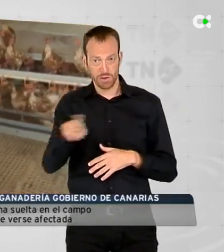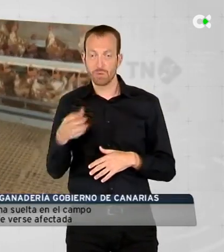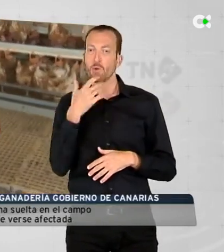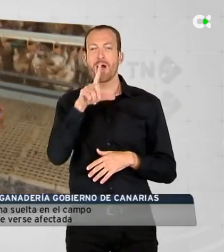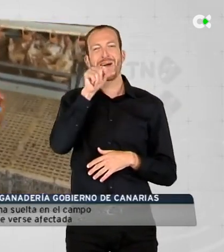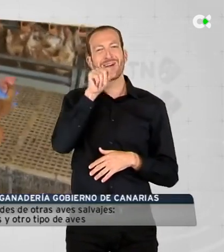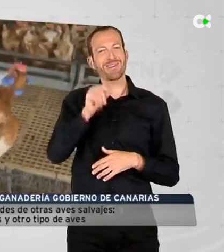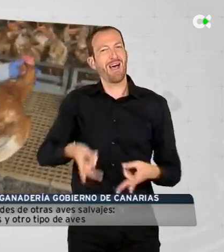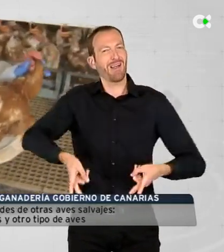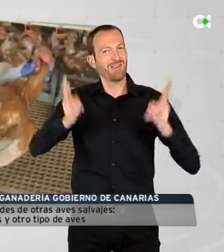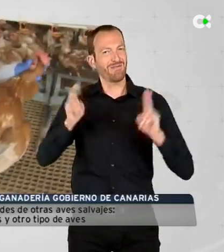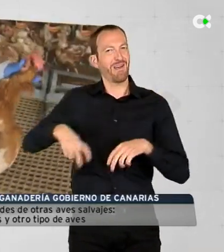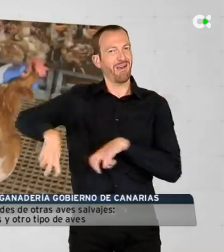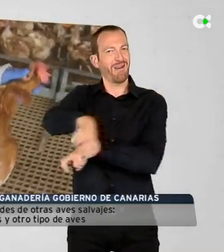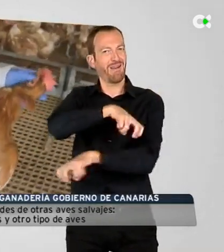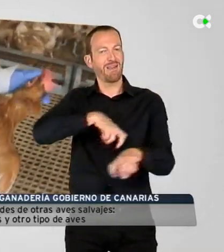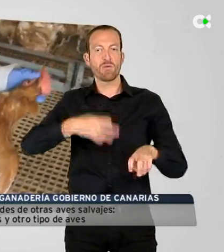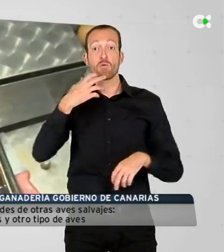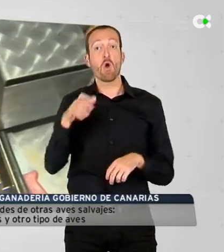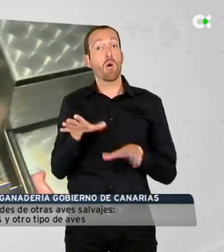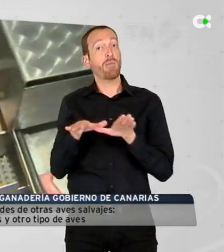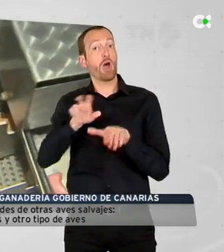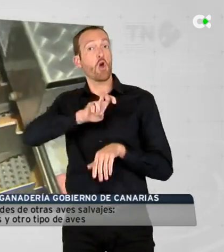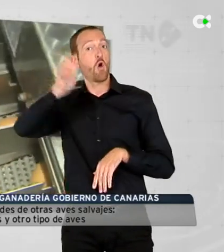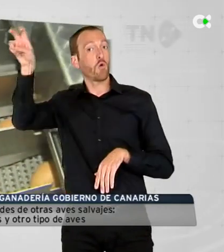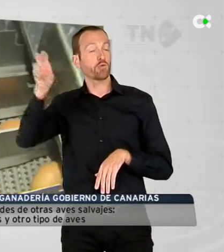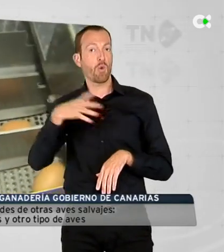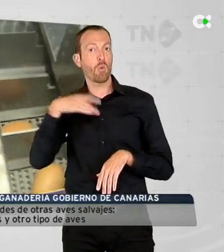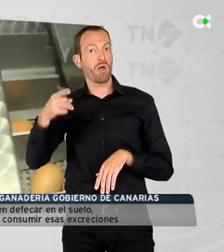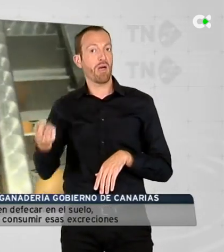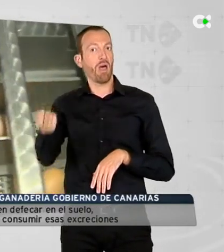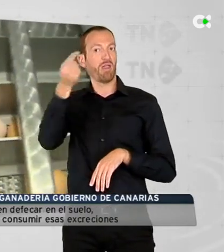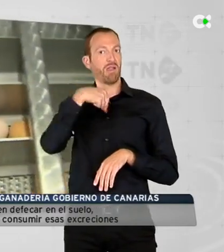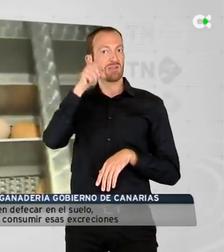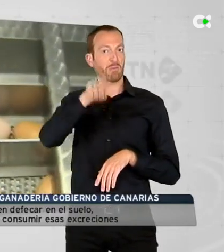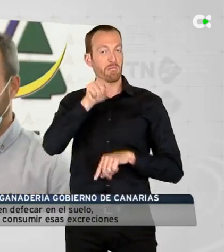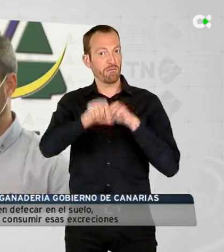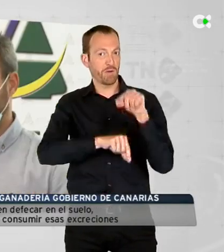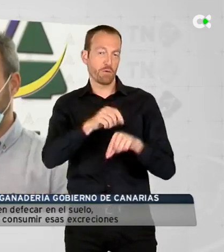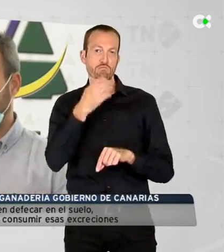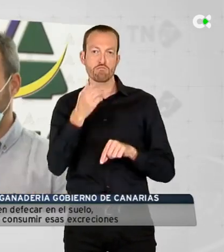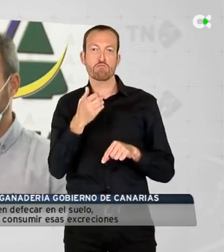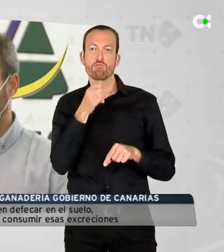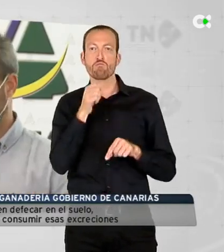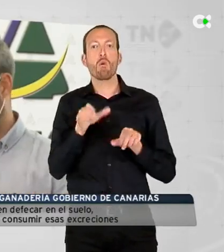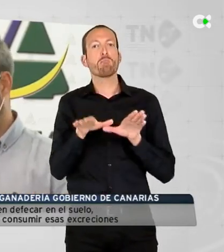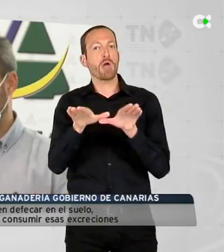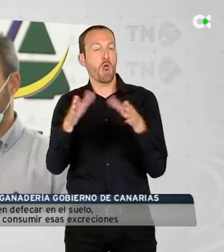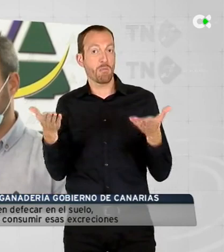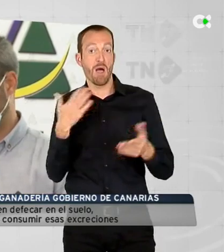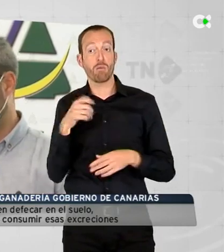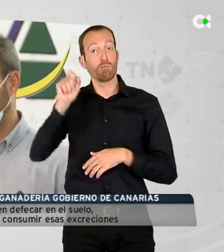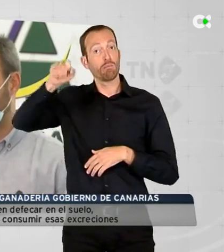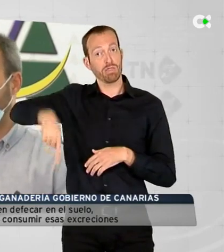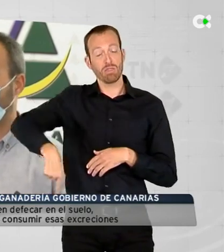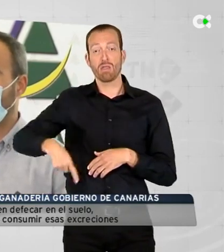puede verse afectada por enfermedades de otras aves salvajes, palomas y otro tipo de aves que pueden excretar en el suelo y la gallina